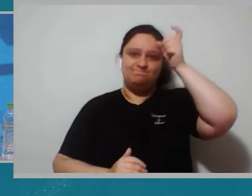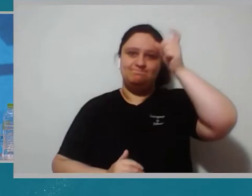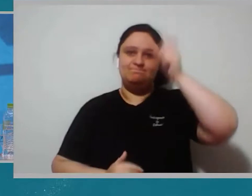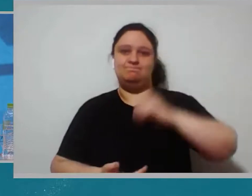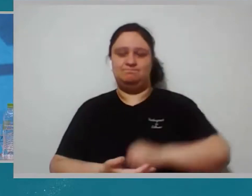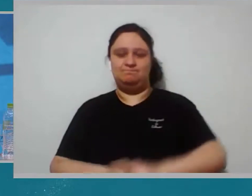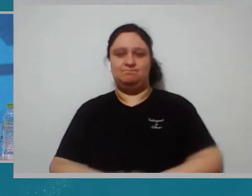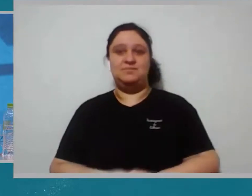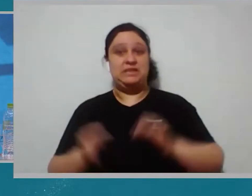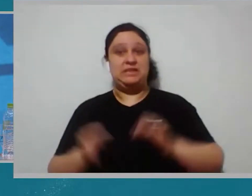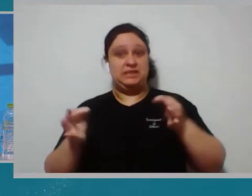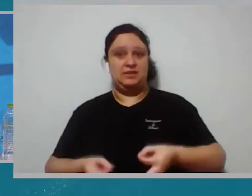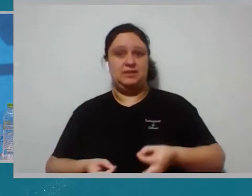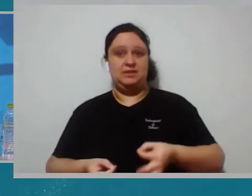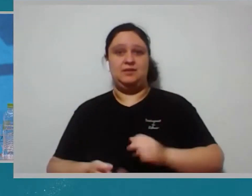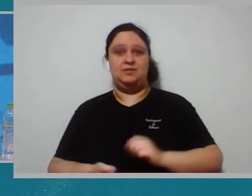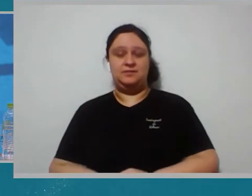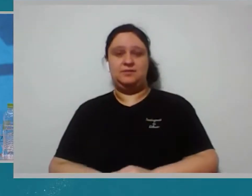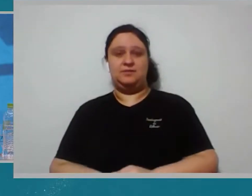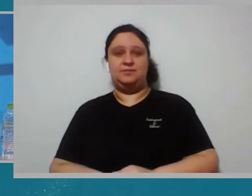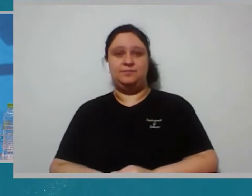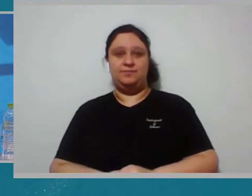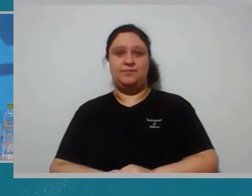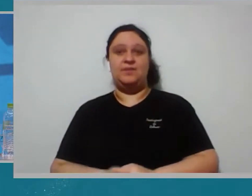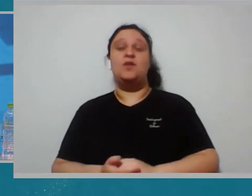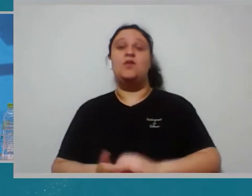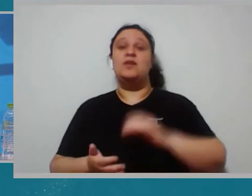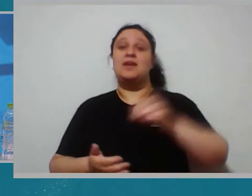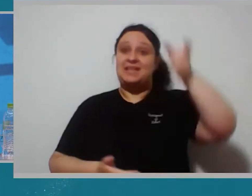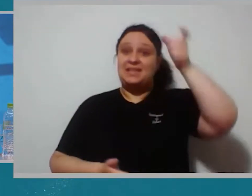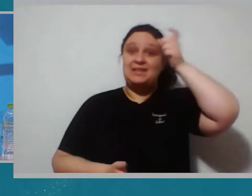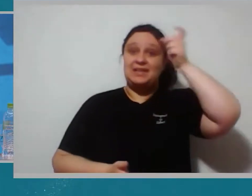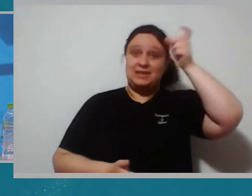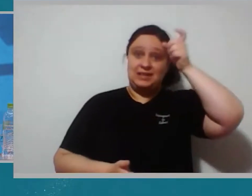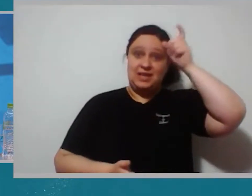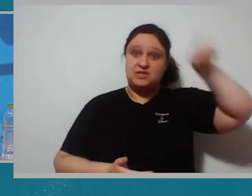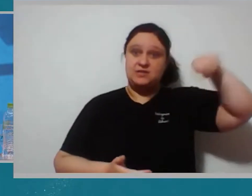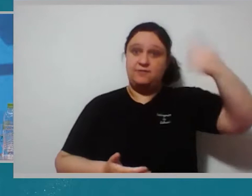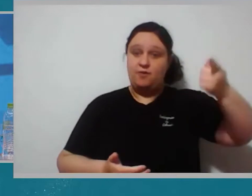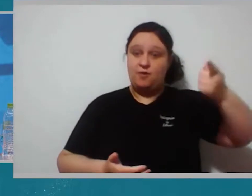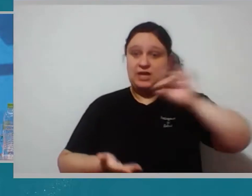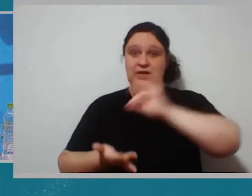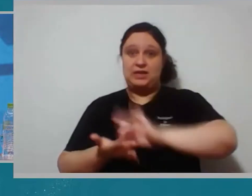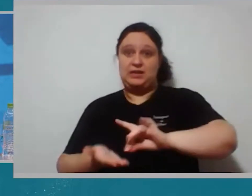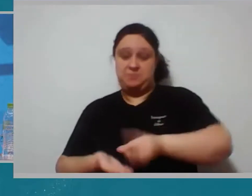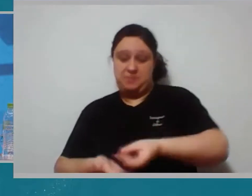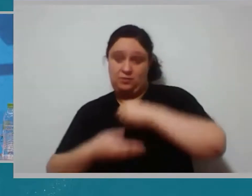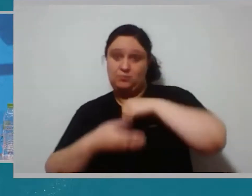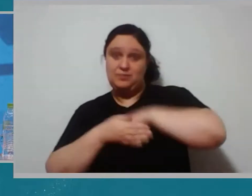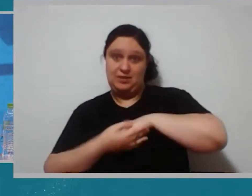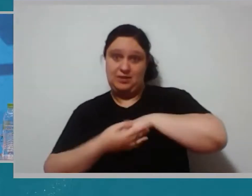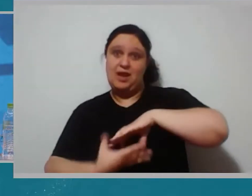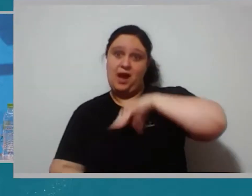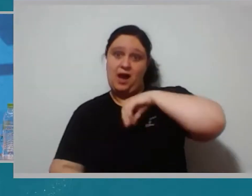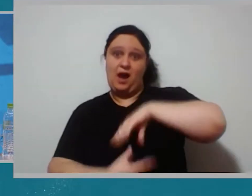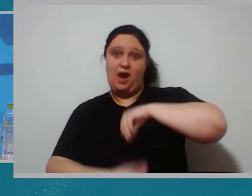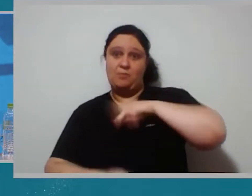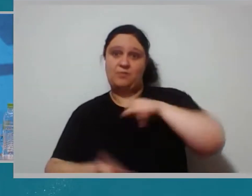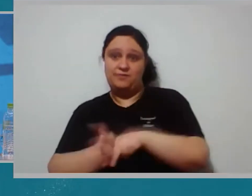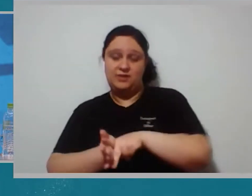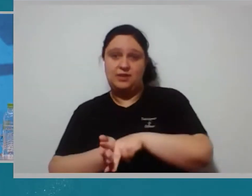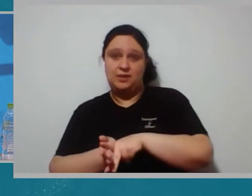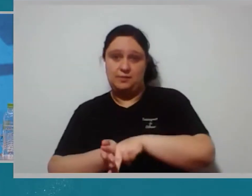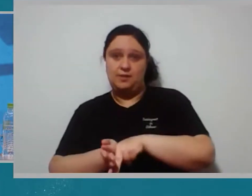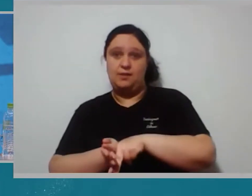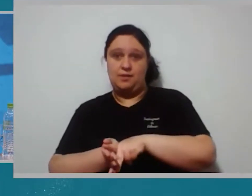está do lado externo, mas no lado interno, a nossa vida da alma, o lado bom da vida